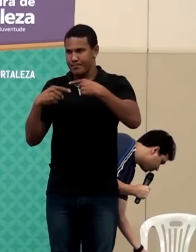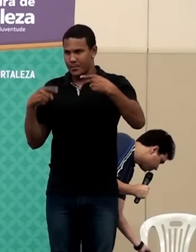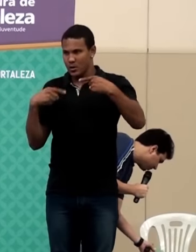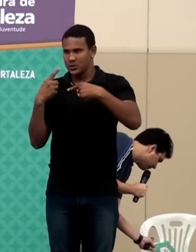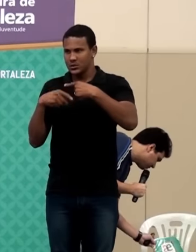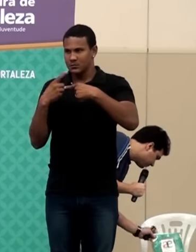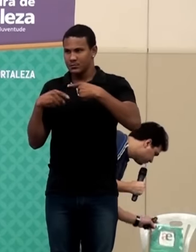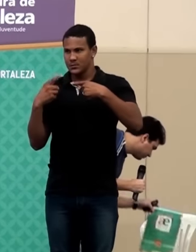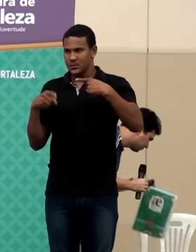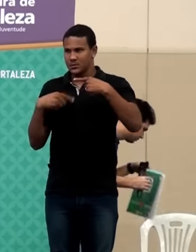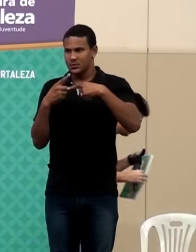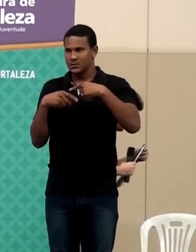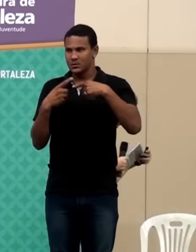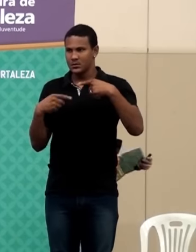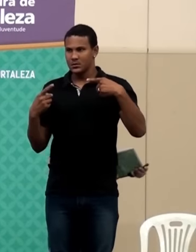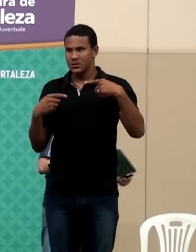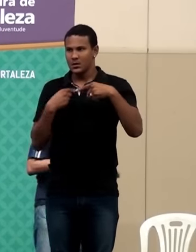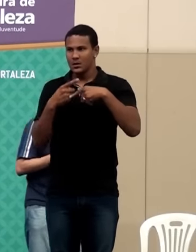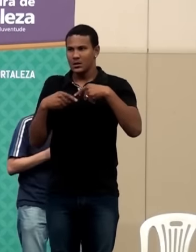sua apostila.